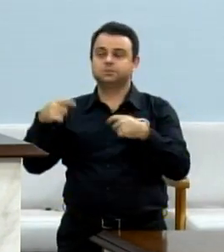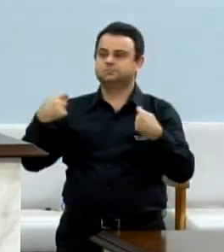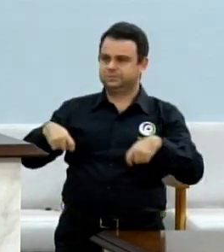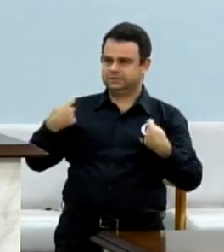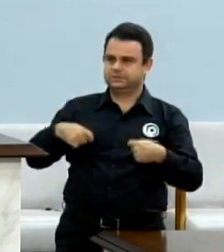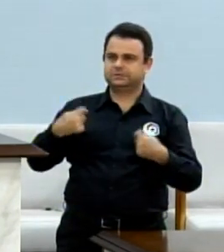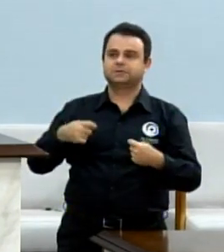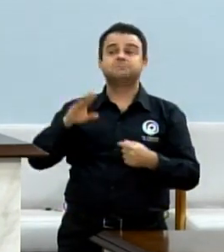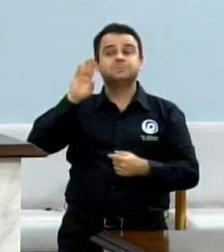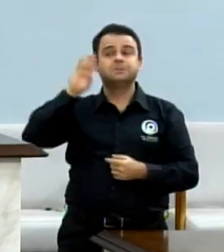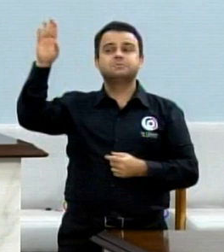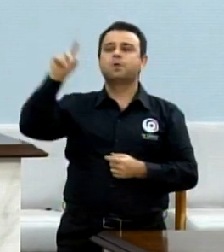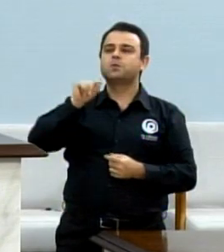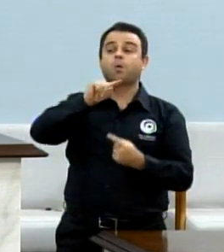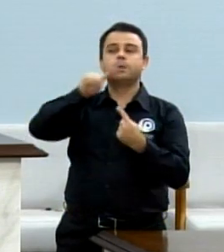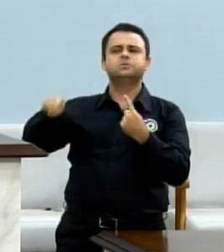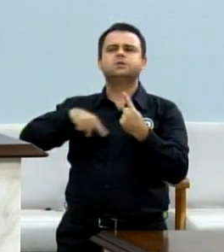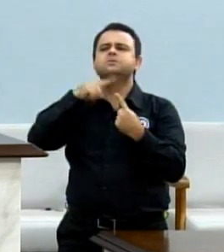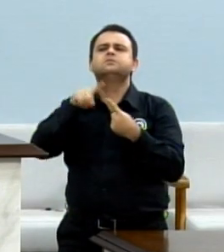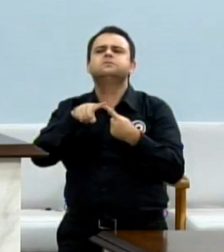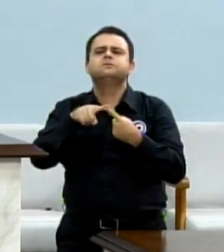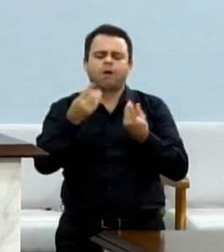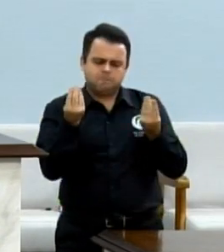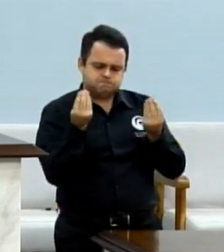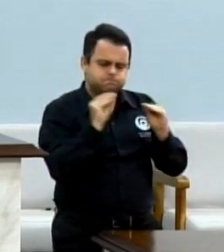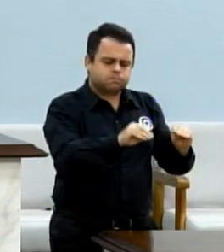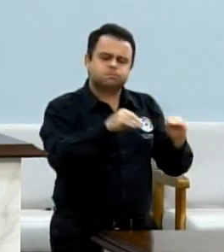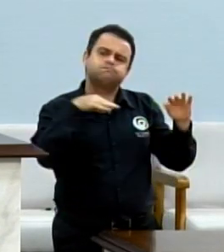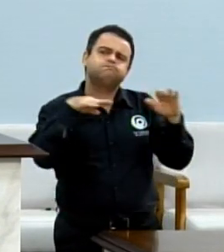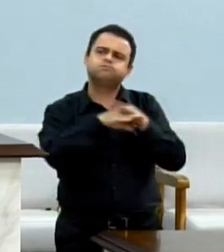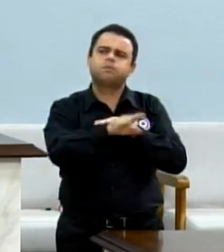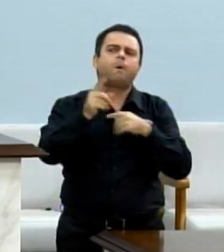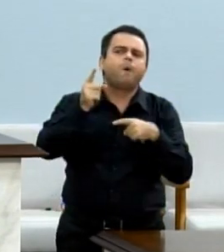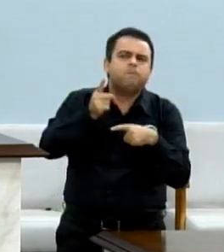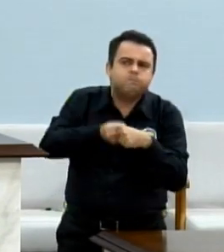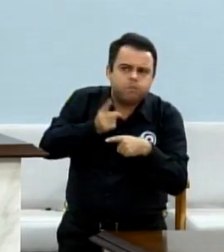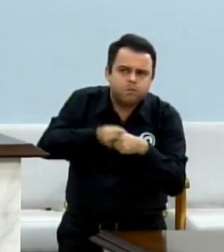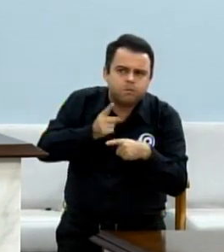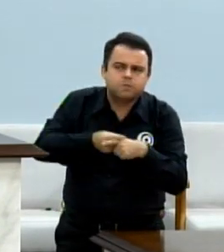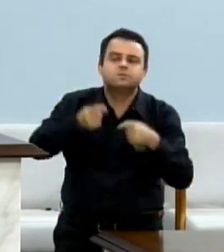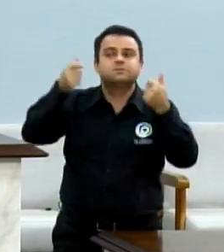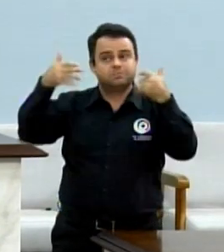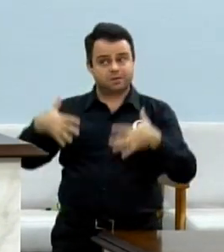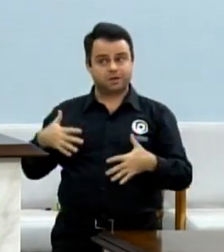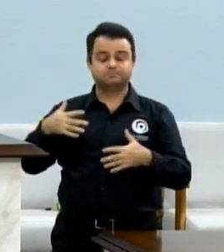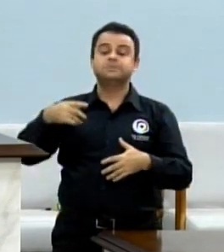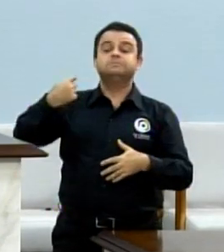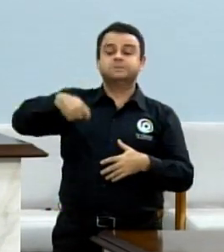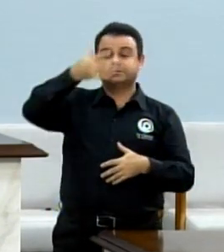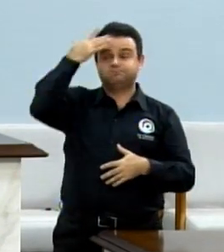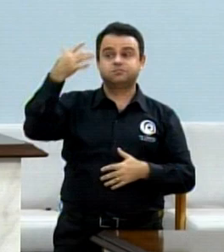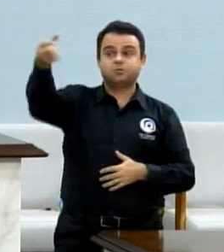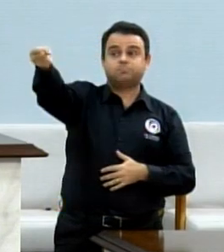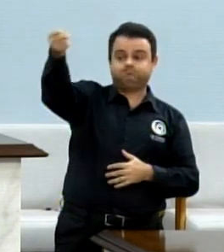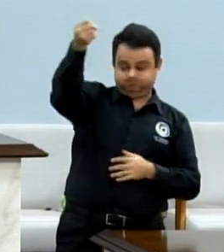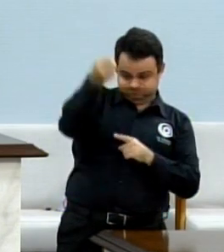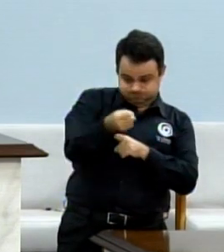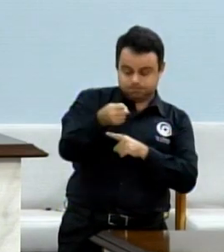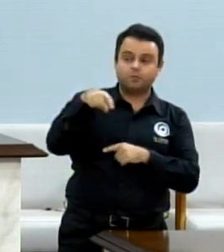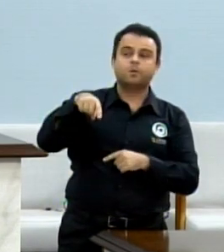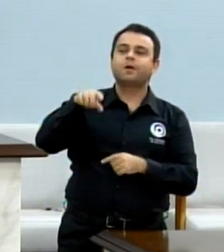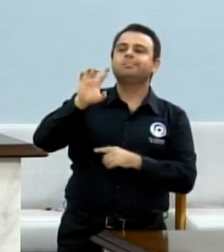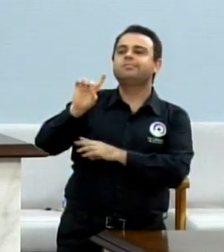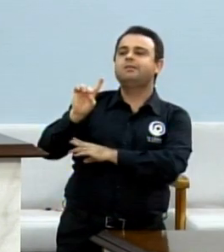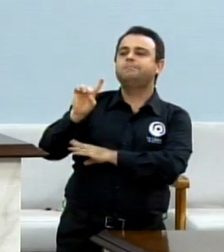que, para mim, são indiscutíveis, né? Então, por isso que é importante a gente trazer a figura aqui do DPO. Que se acontecer um incidente de